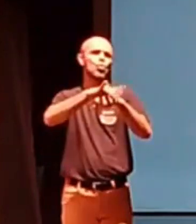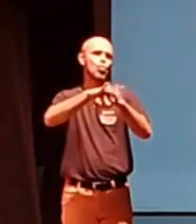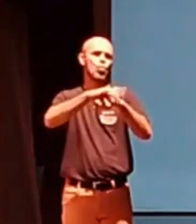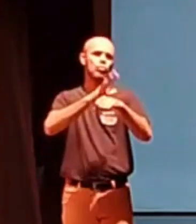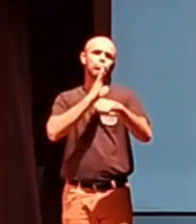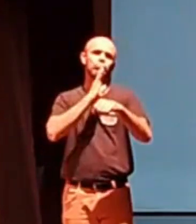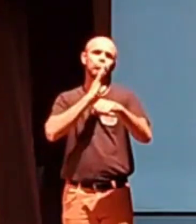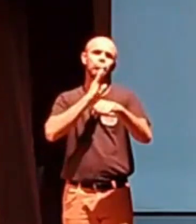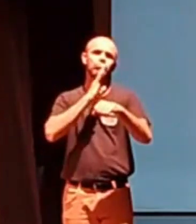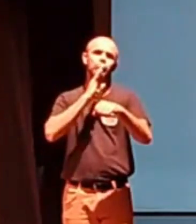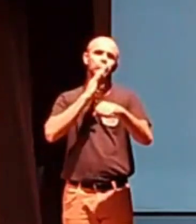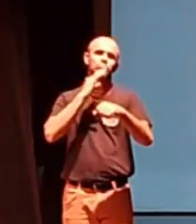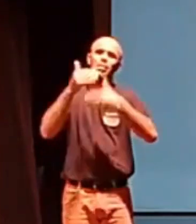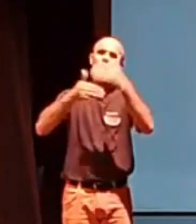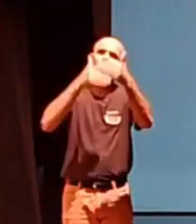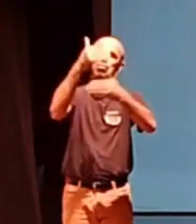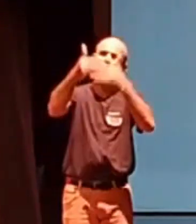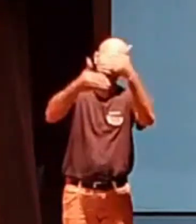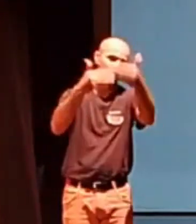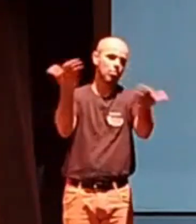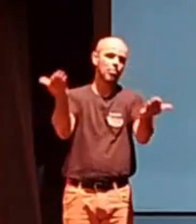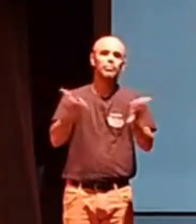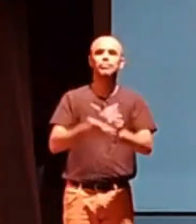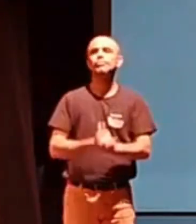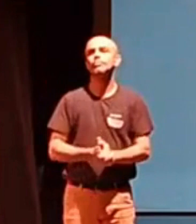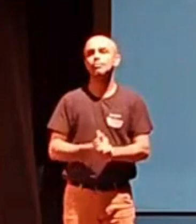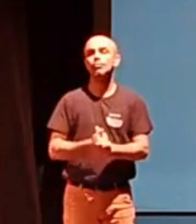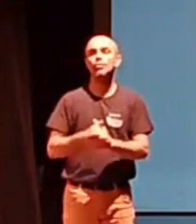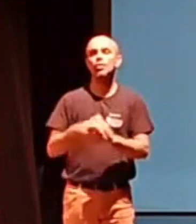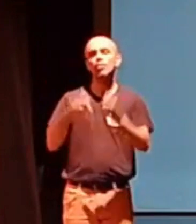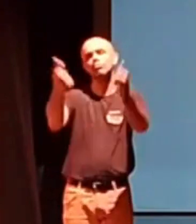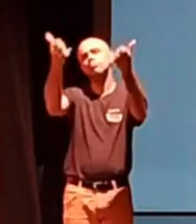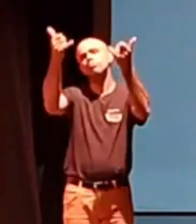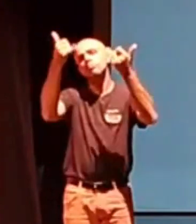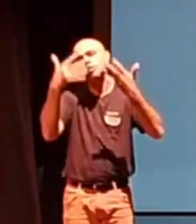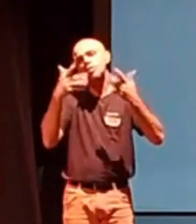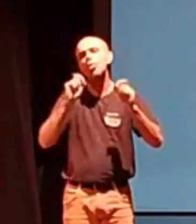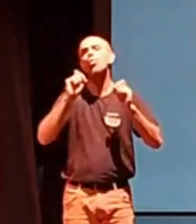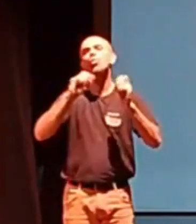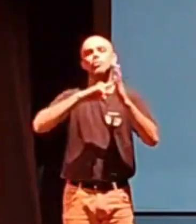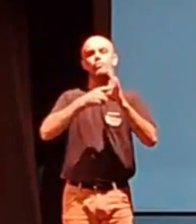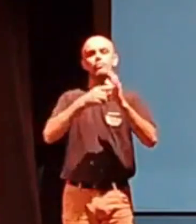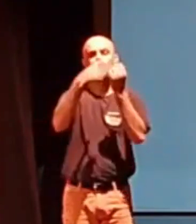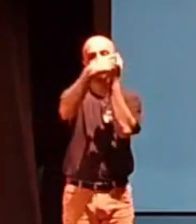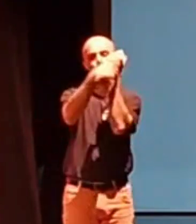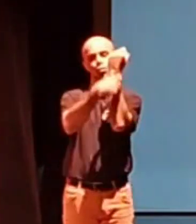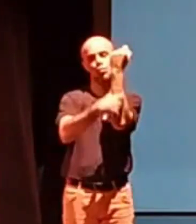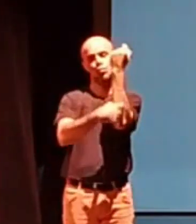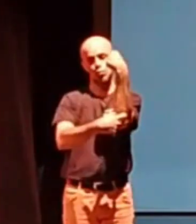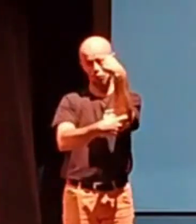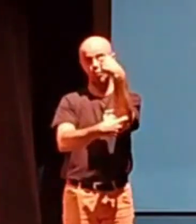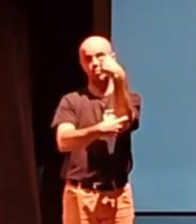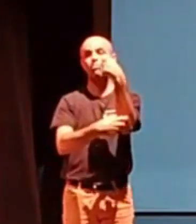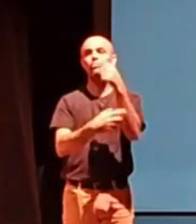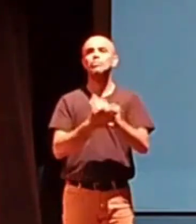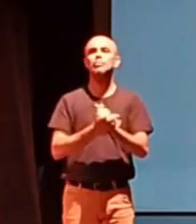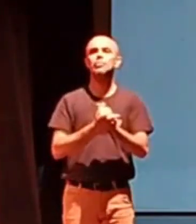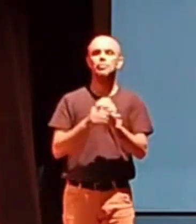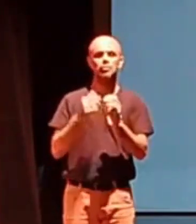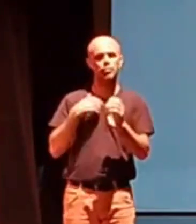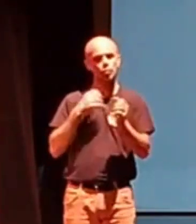gente conhece assim do cotidiano. E aí ela me trouxe a questão da escoliose. E aí juntas a